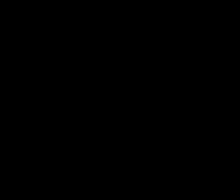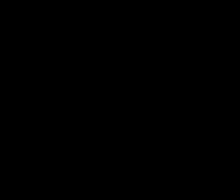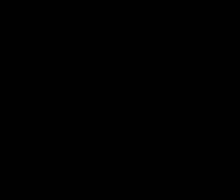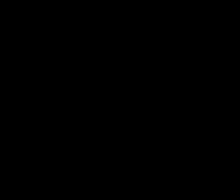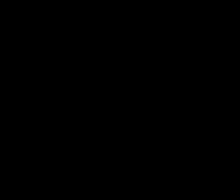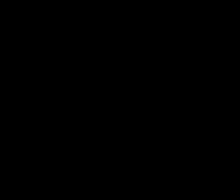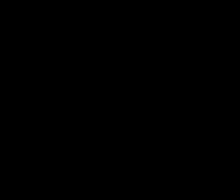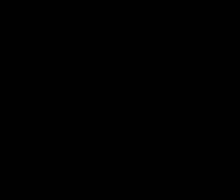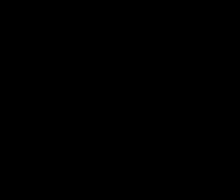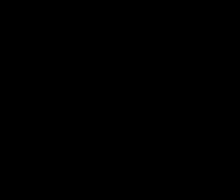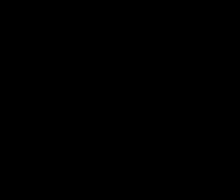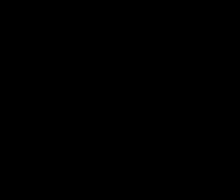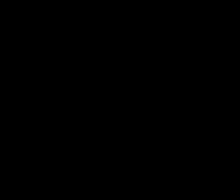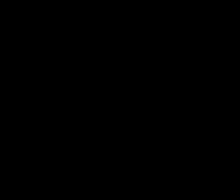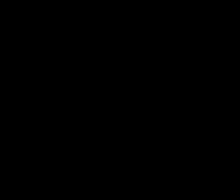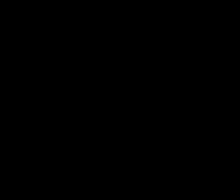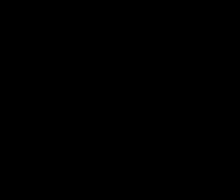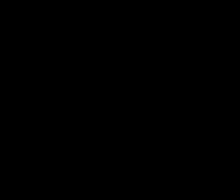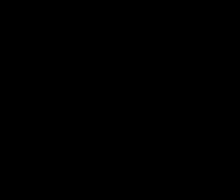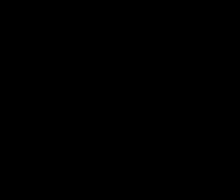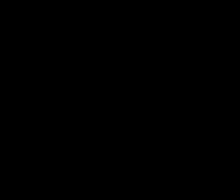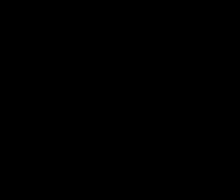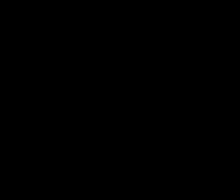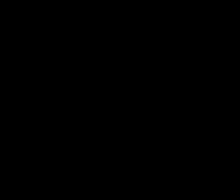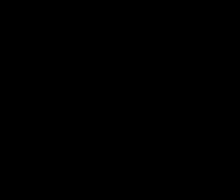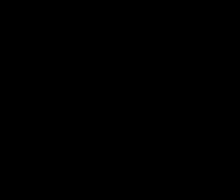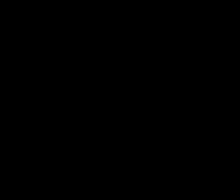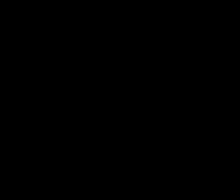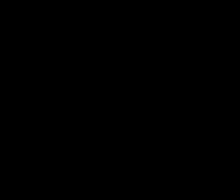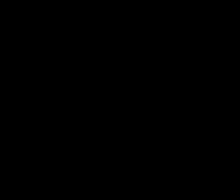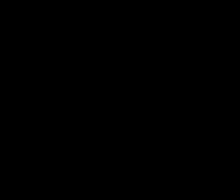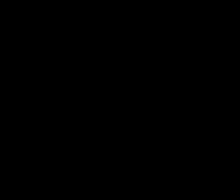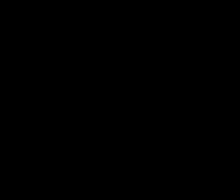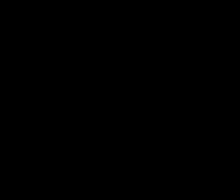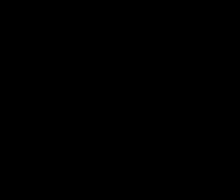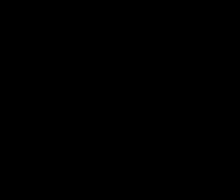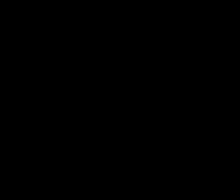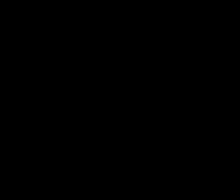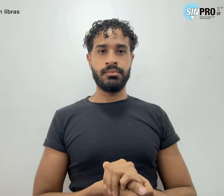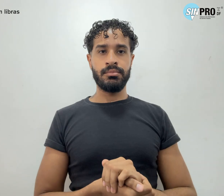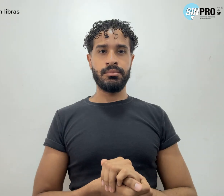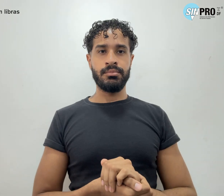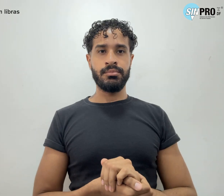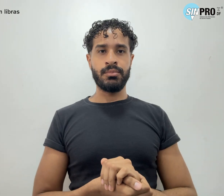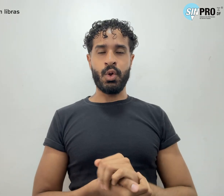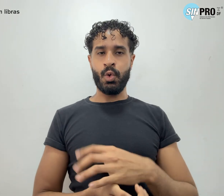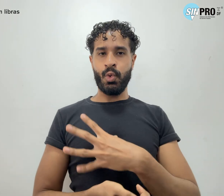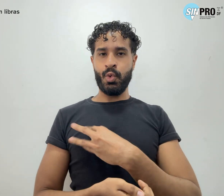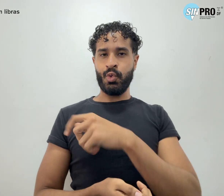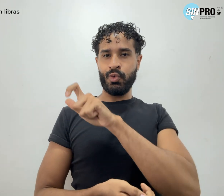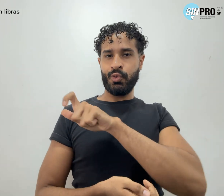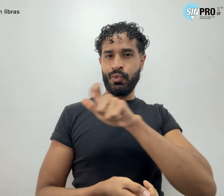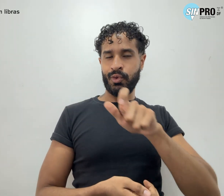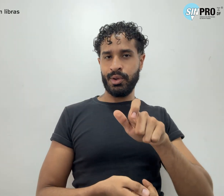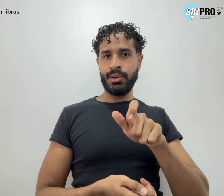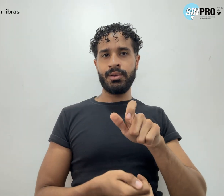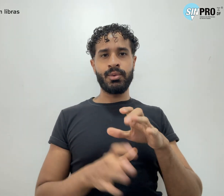Os filhos e filhas da classe trabalhadora serão a própria classe trabalhadora no